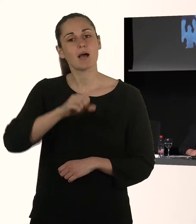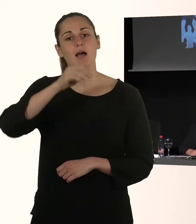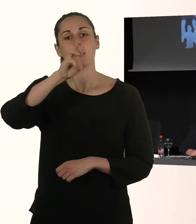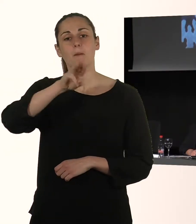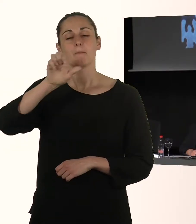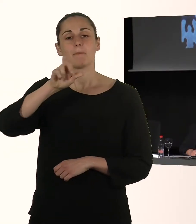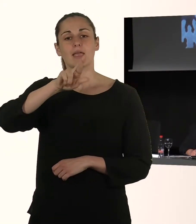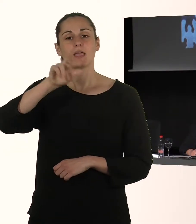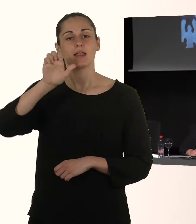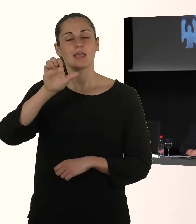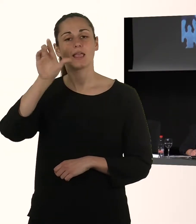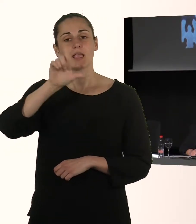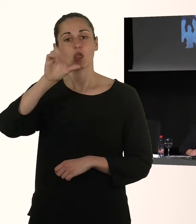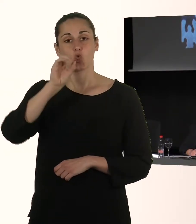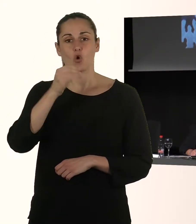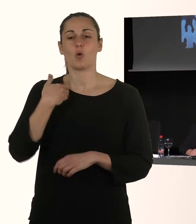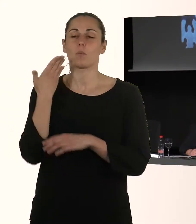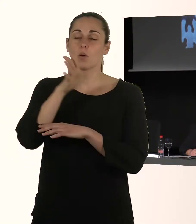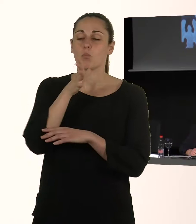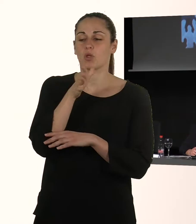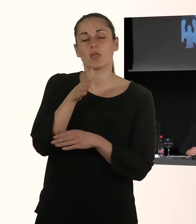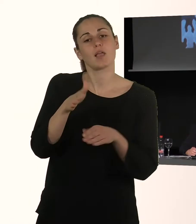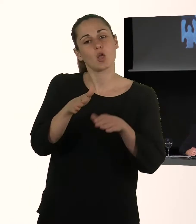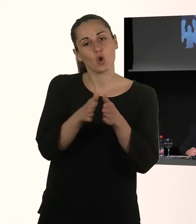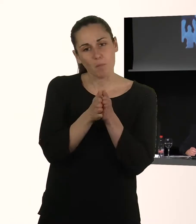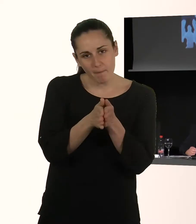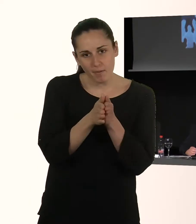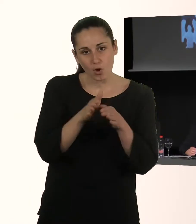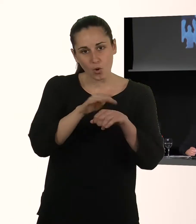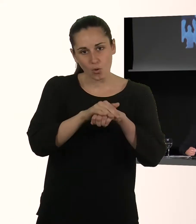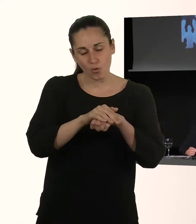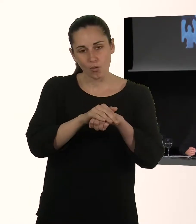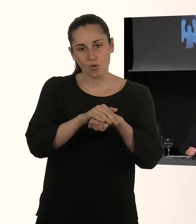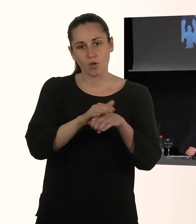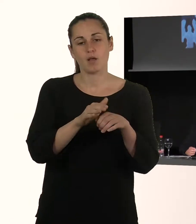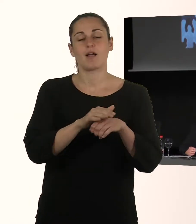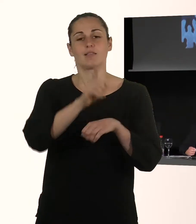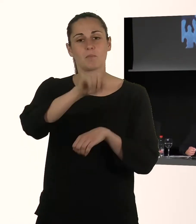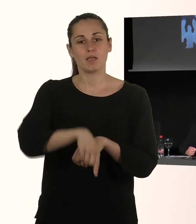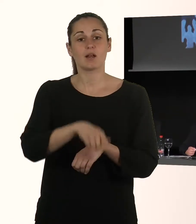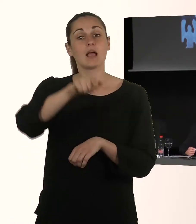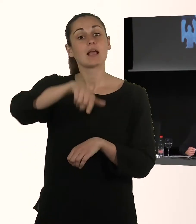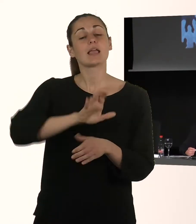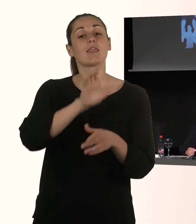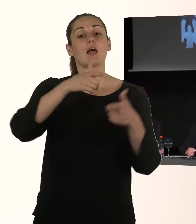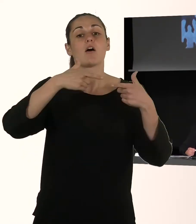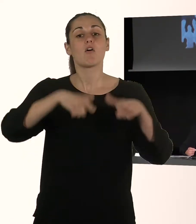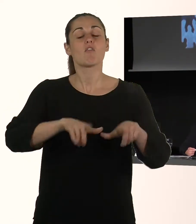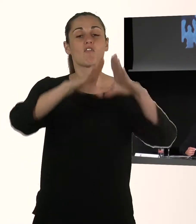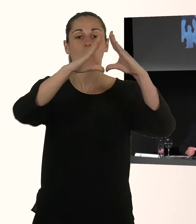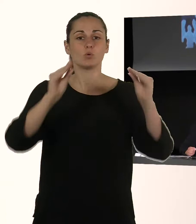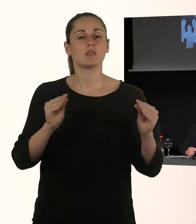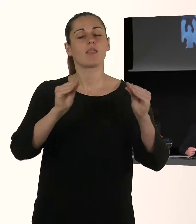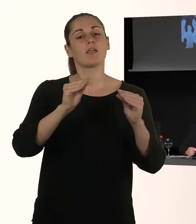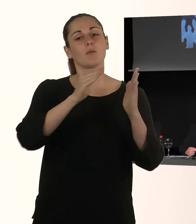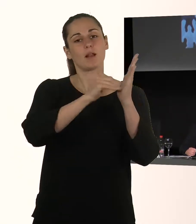Fátima Perelló Tomás, que es compañera y amiga de la Facultad de Valencia de Ciencias Sociales,